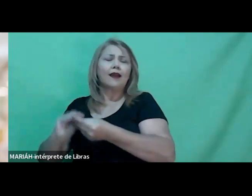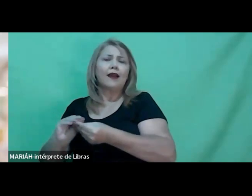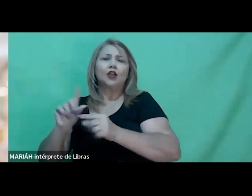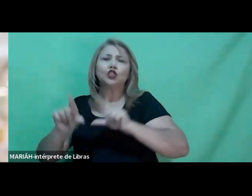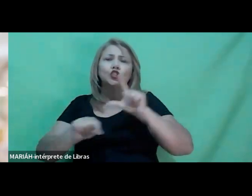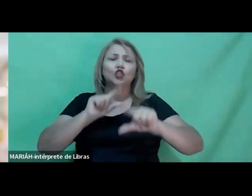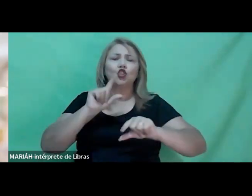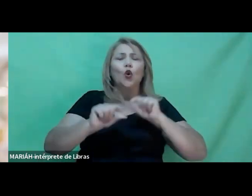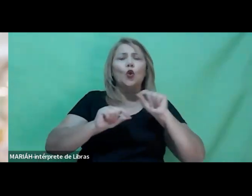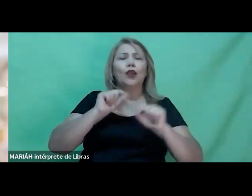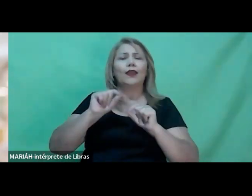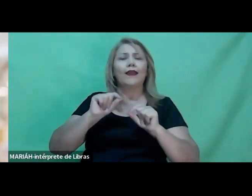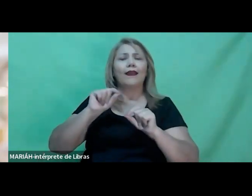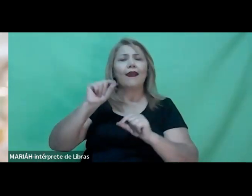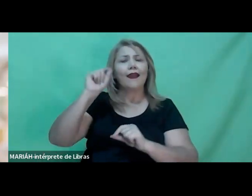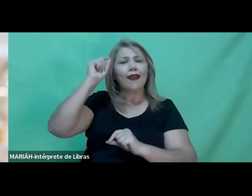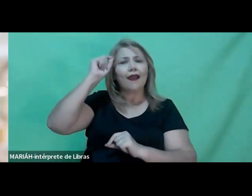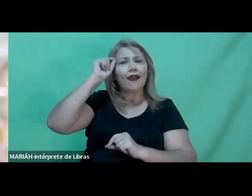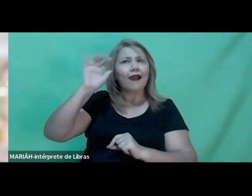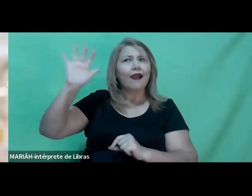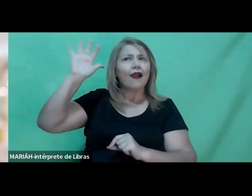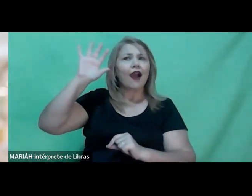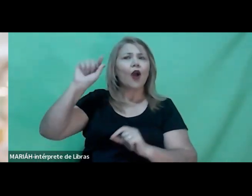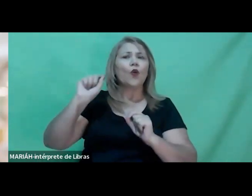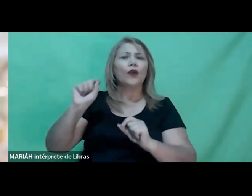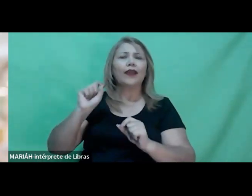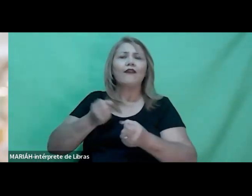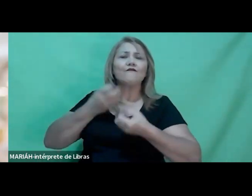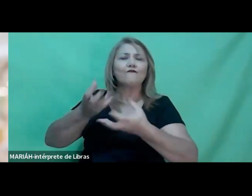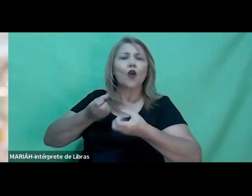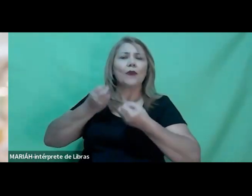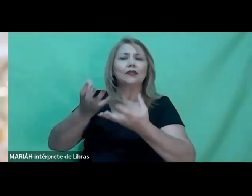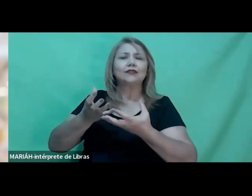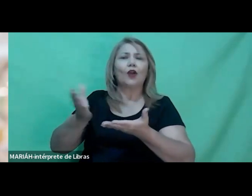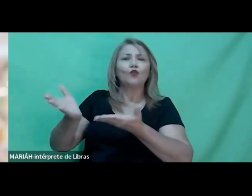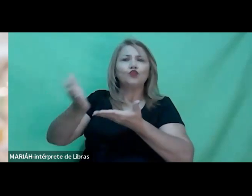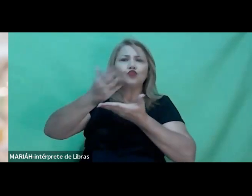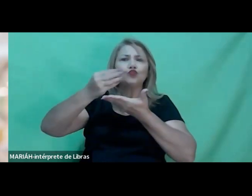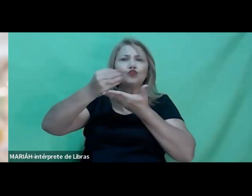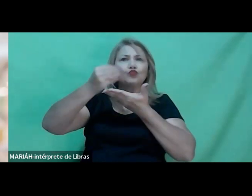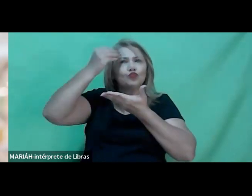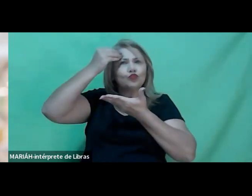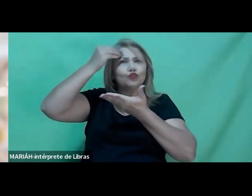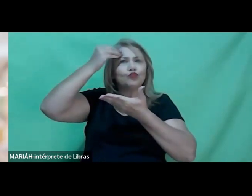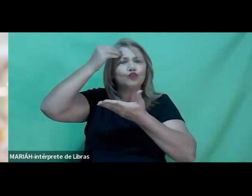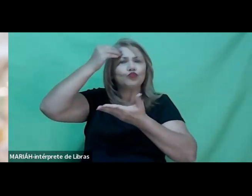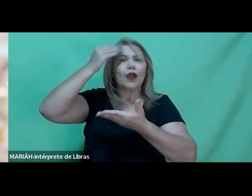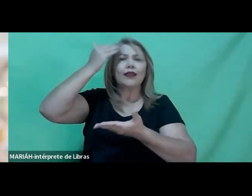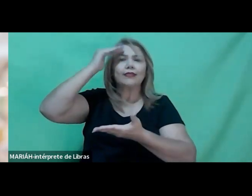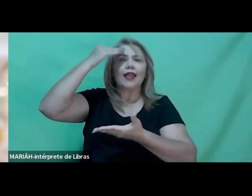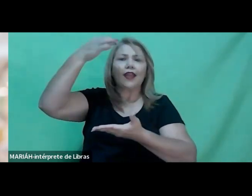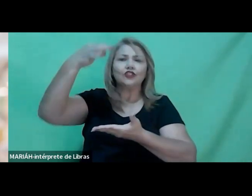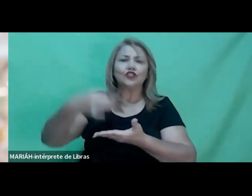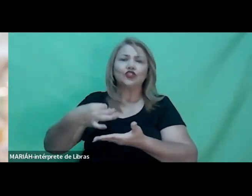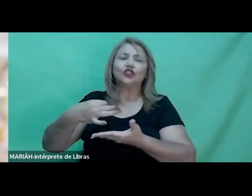que es más importante pero no hay que dejar de lado la objetividad bueno